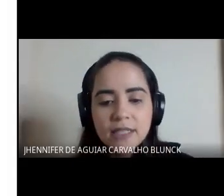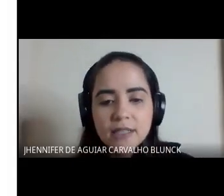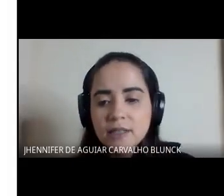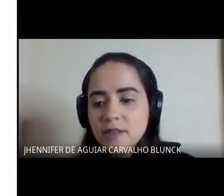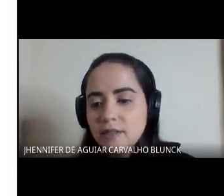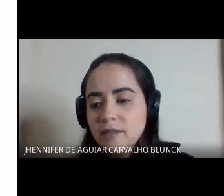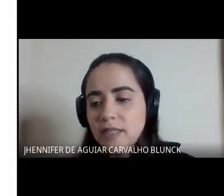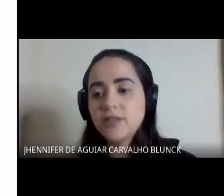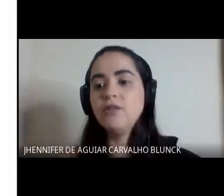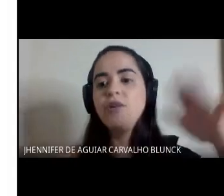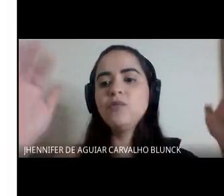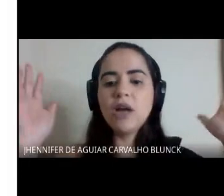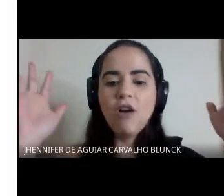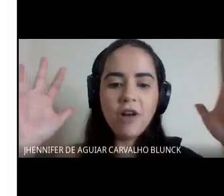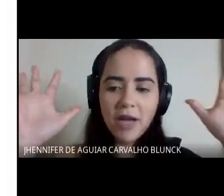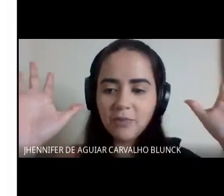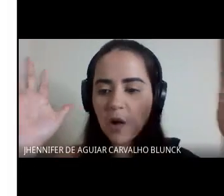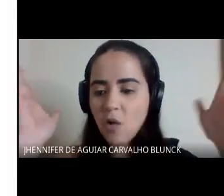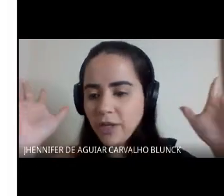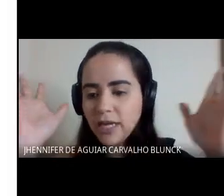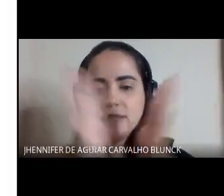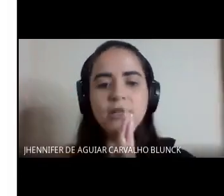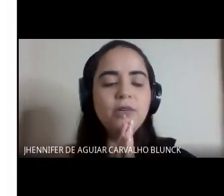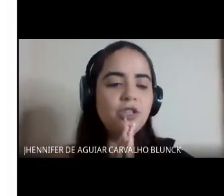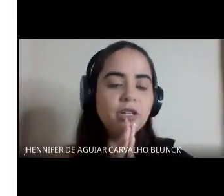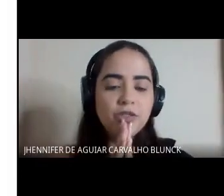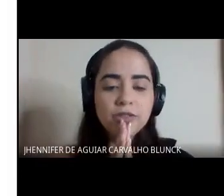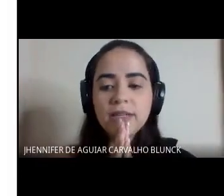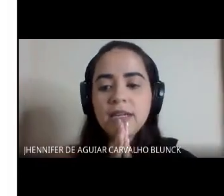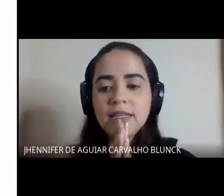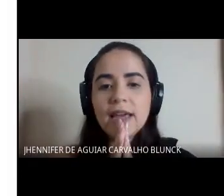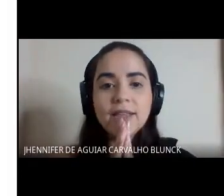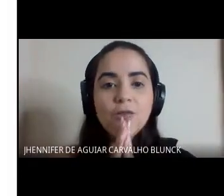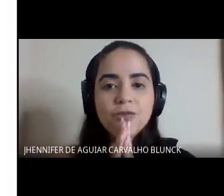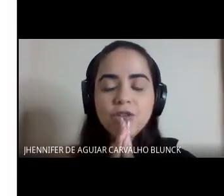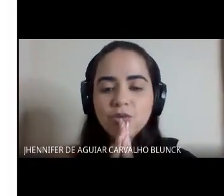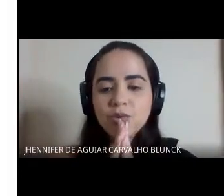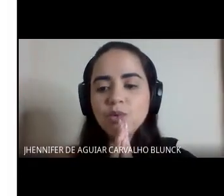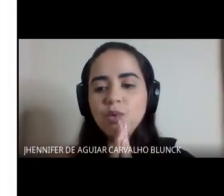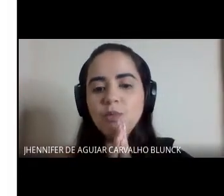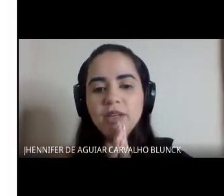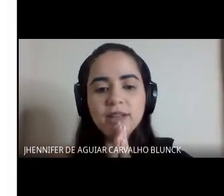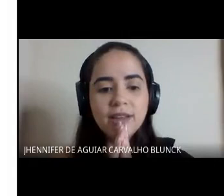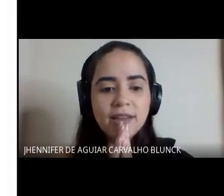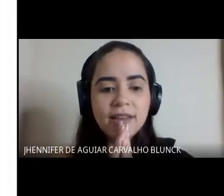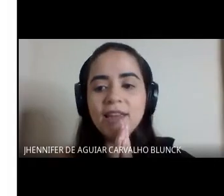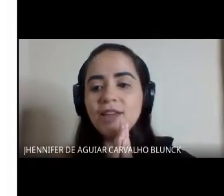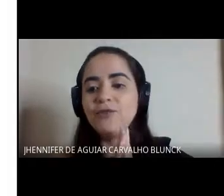Vocês não vão usar o alfabeto para comunicar, não, hein, gente? Tem Não. até um vídeo no